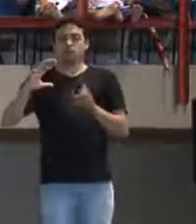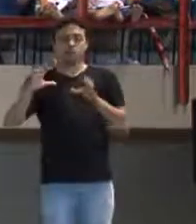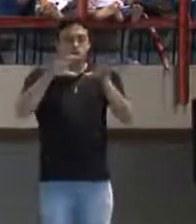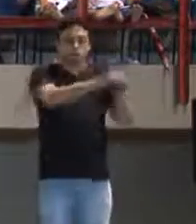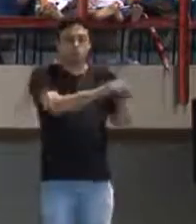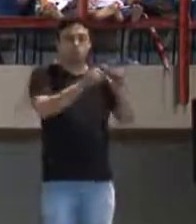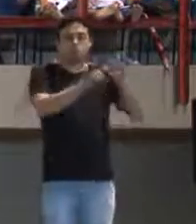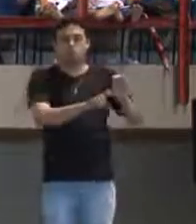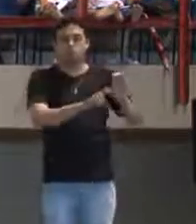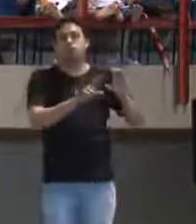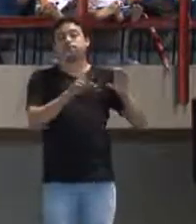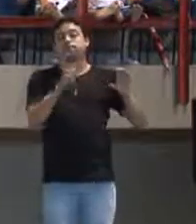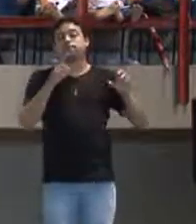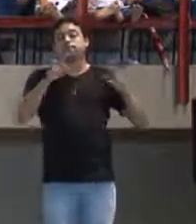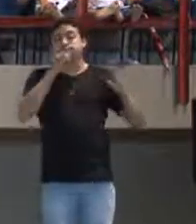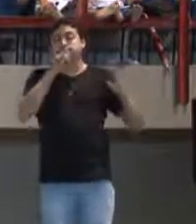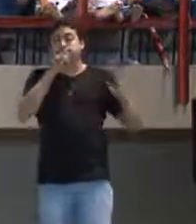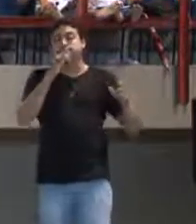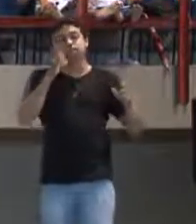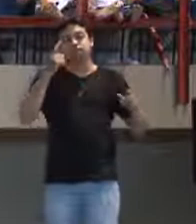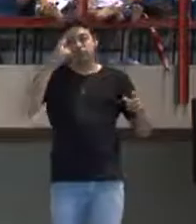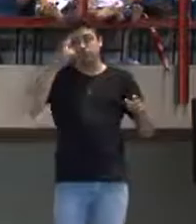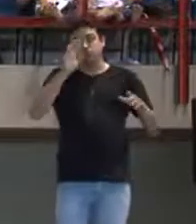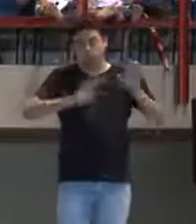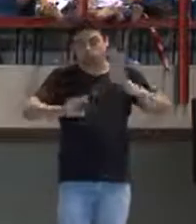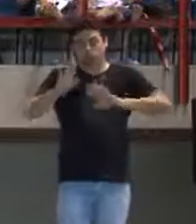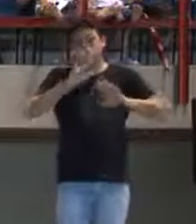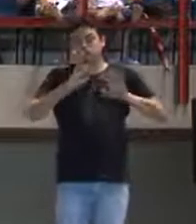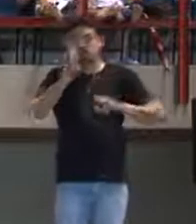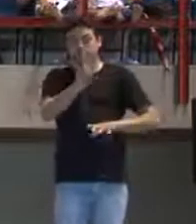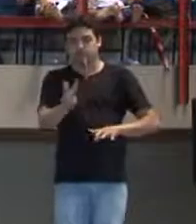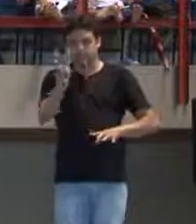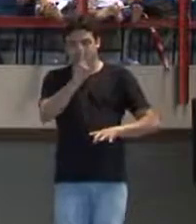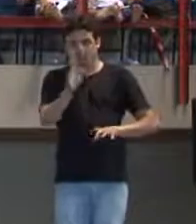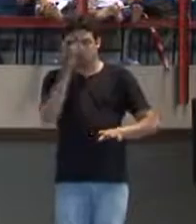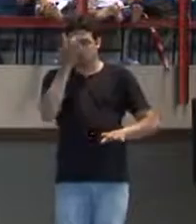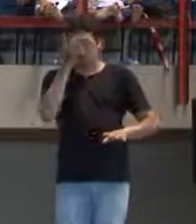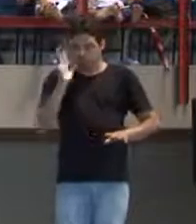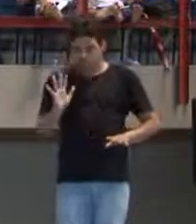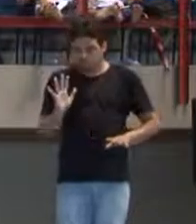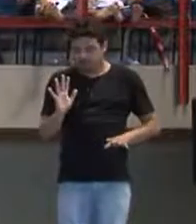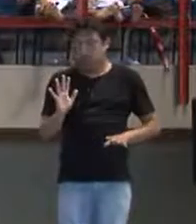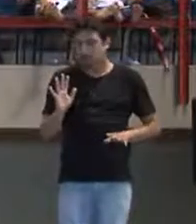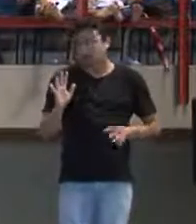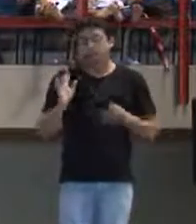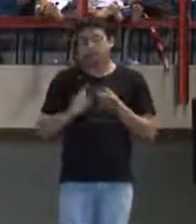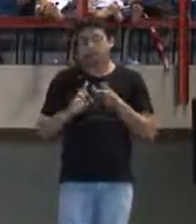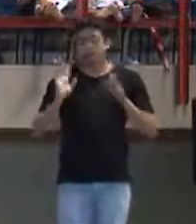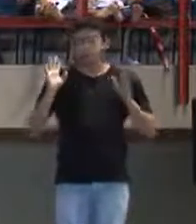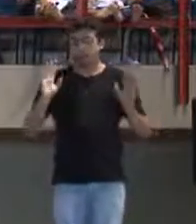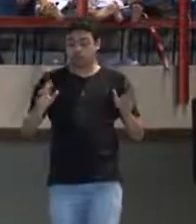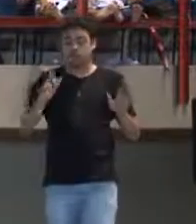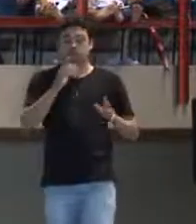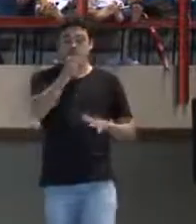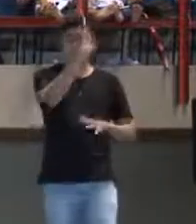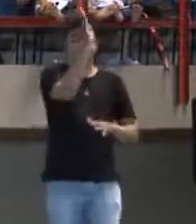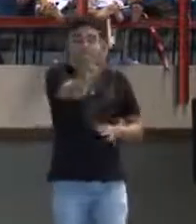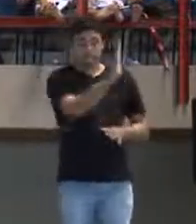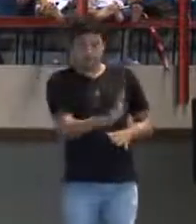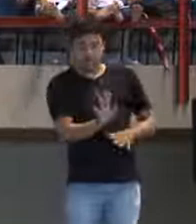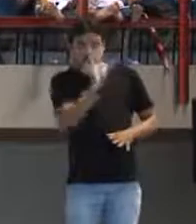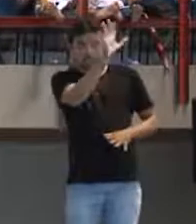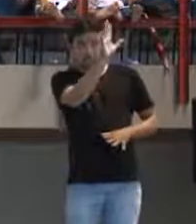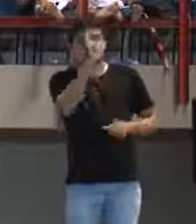o cuidado que eu preciso que vocês tenham para o vestibular, certo? O primeiro produto encontrado no Brasil é